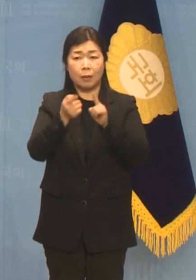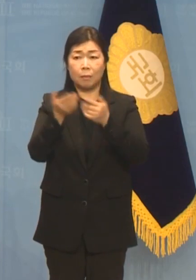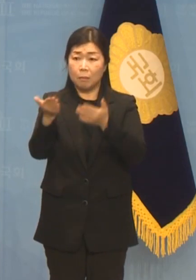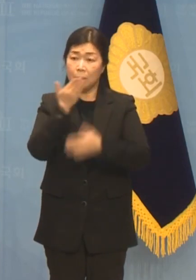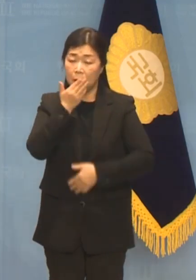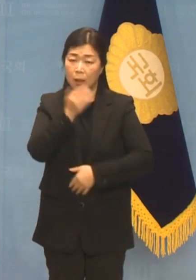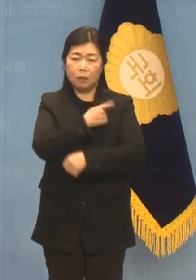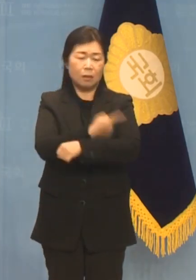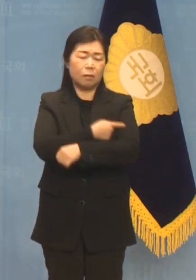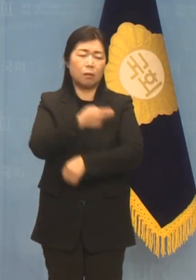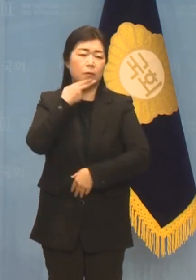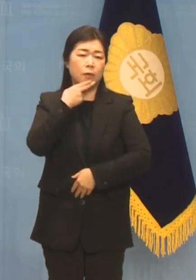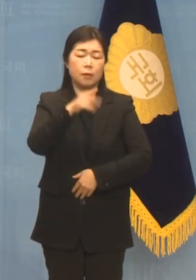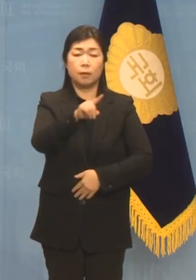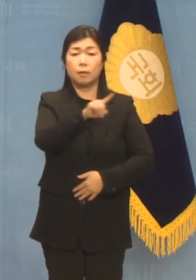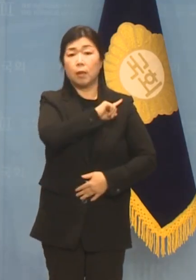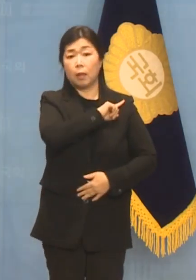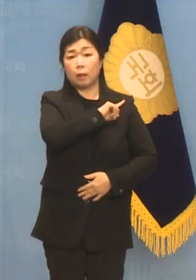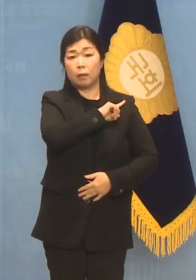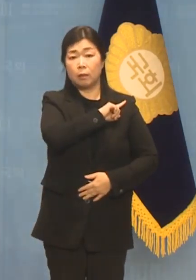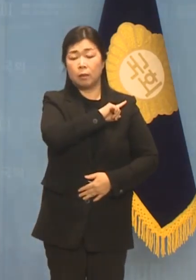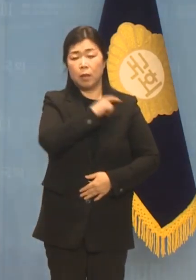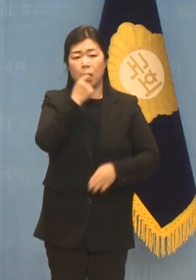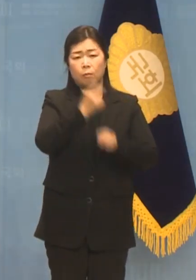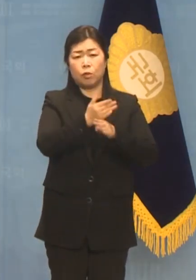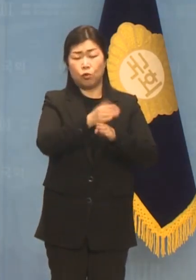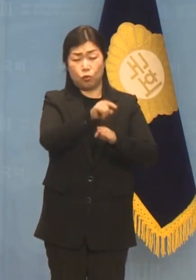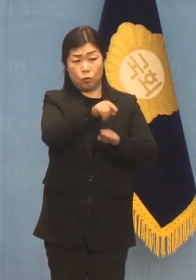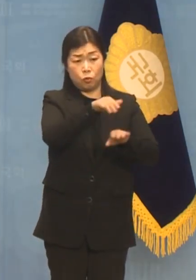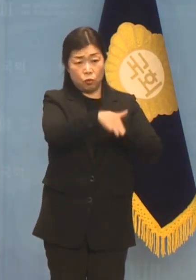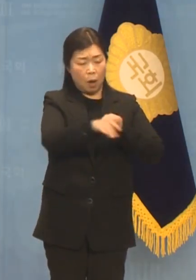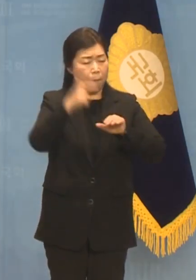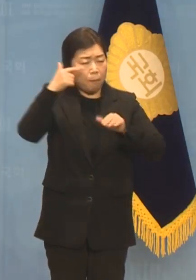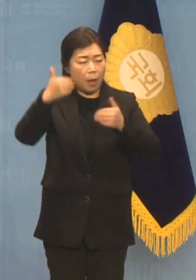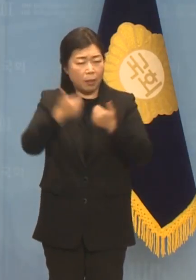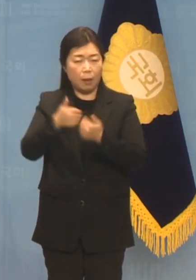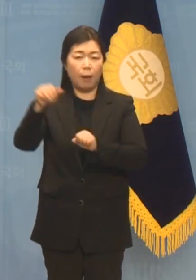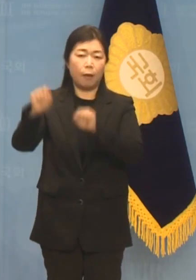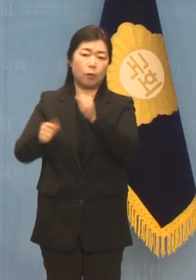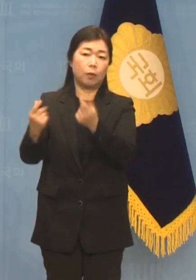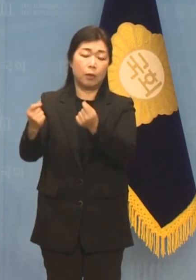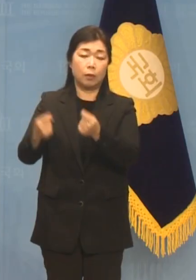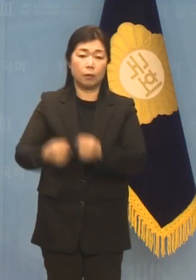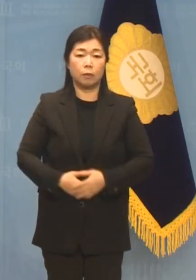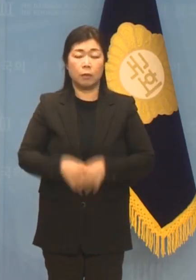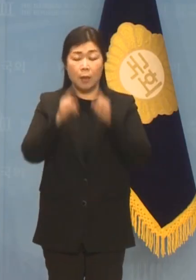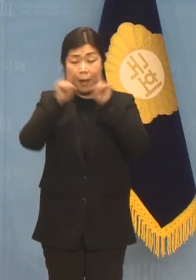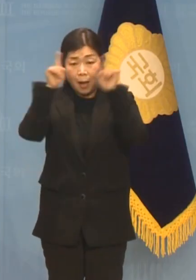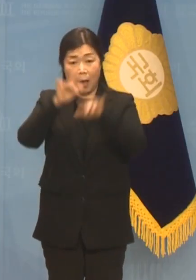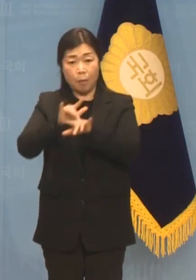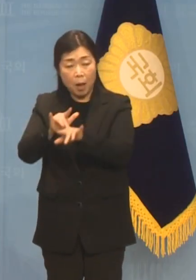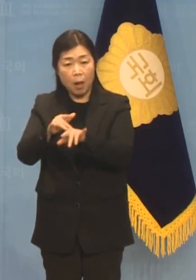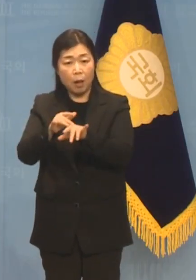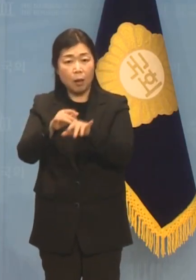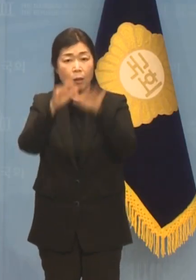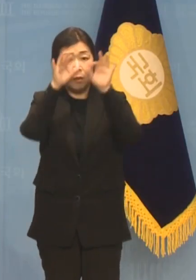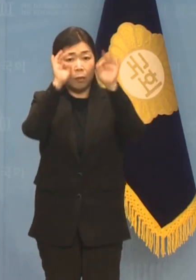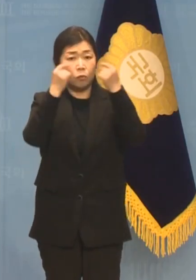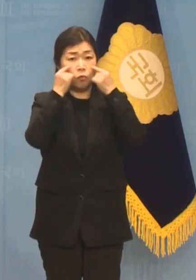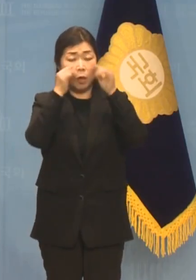없는 가장 반민주적인 망발입니다. 악마의 눈에는 악마가 보이는